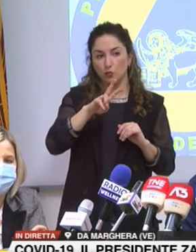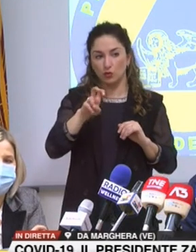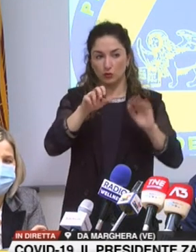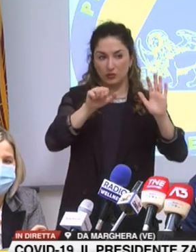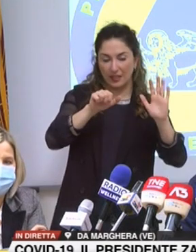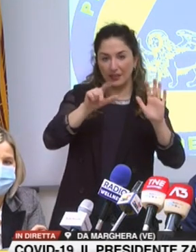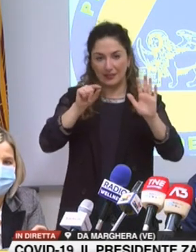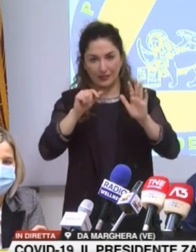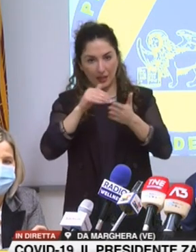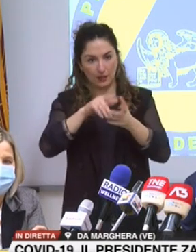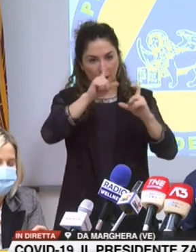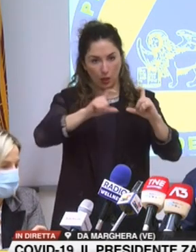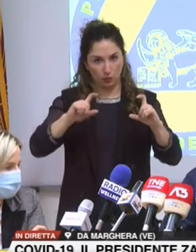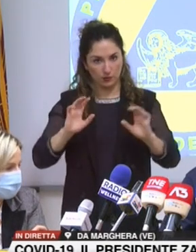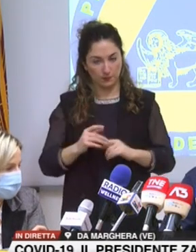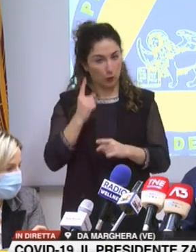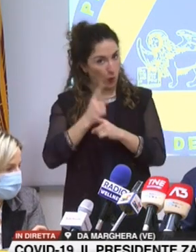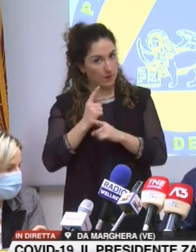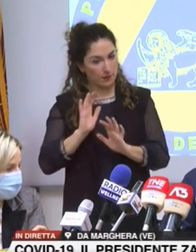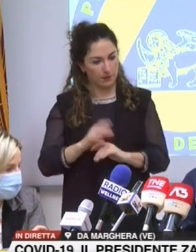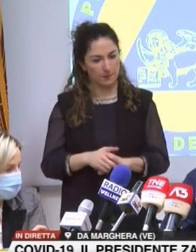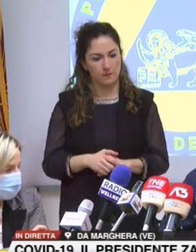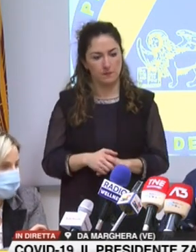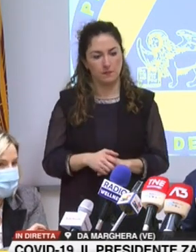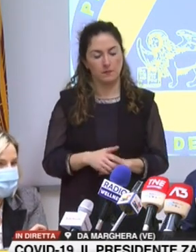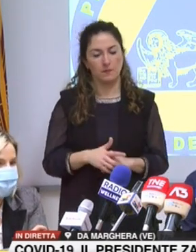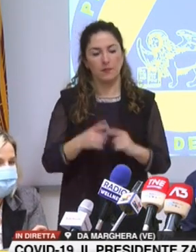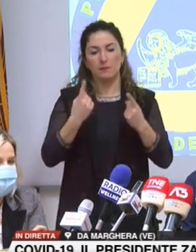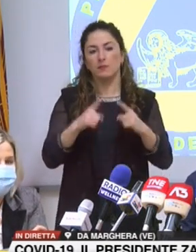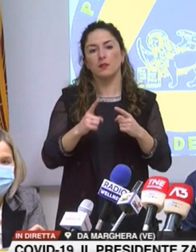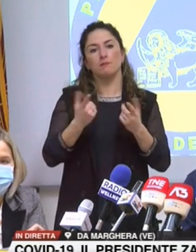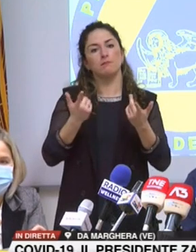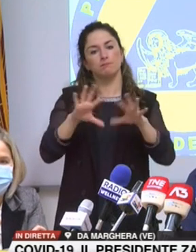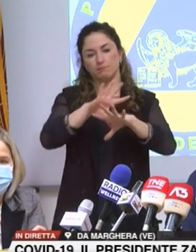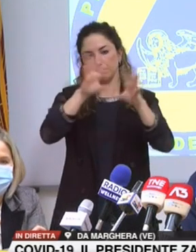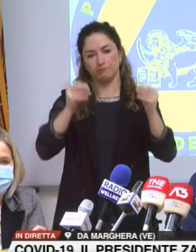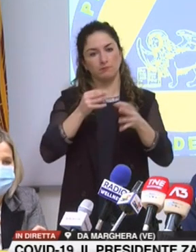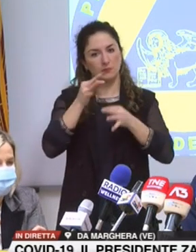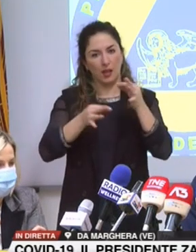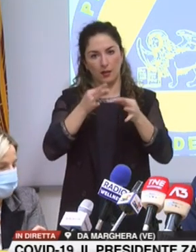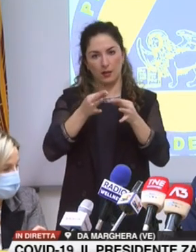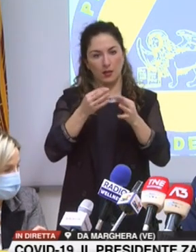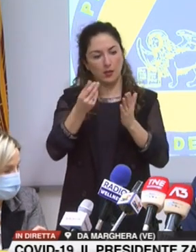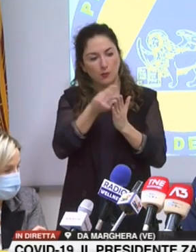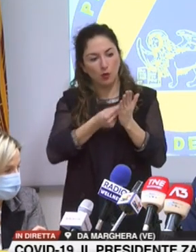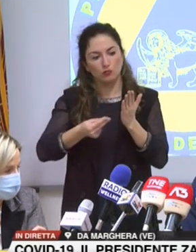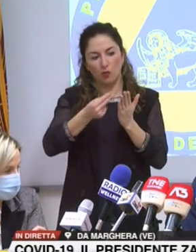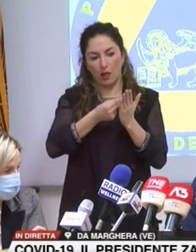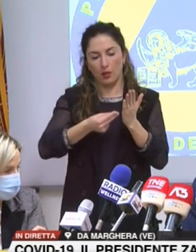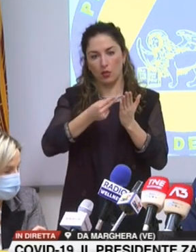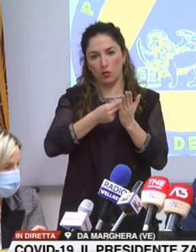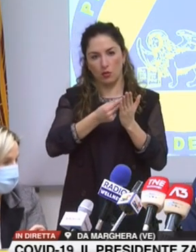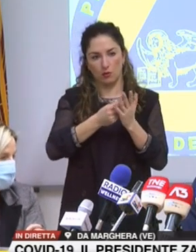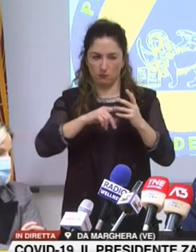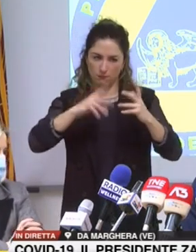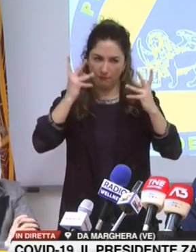260-270.000 dosi. Questo è solo per fare lo spaccato di quello che è la gestione di una macchina complessa, come